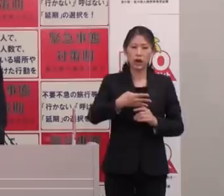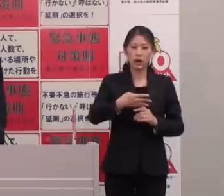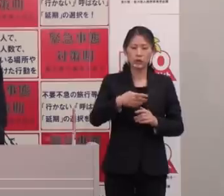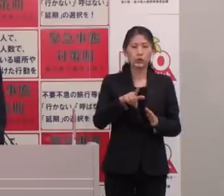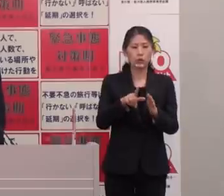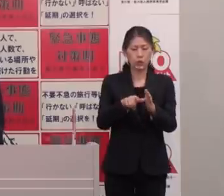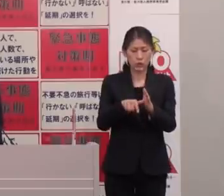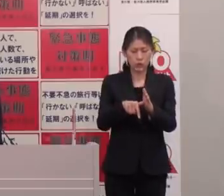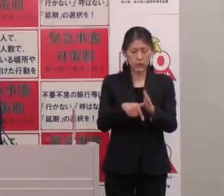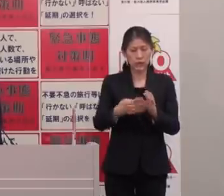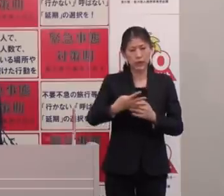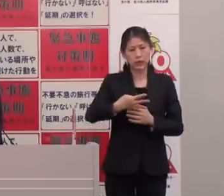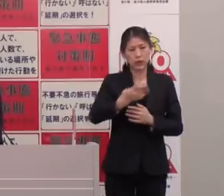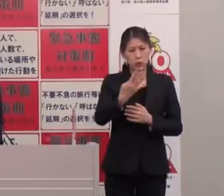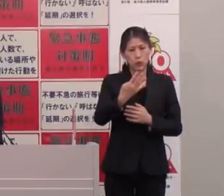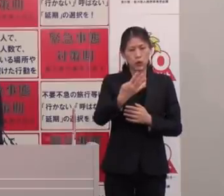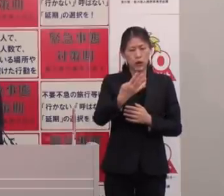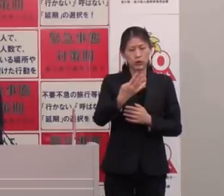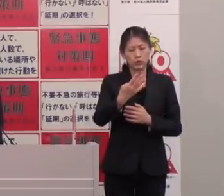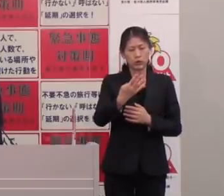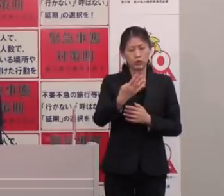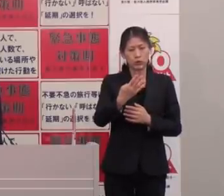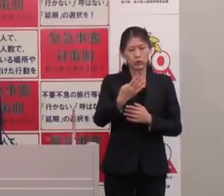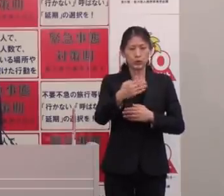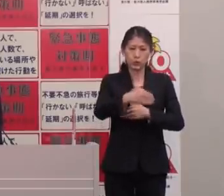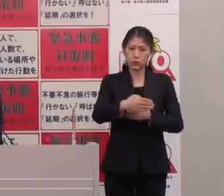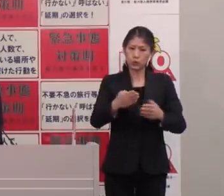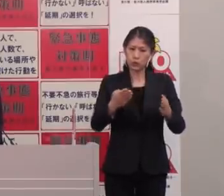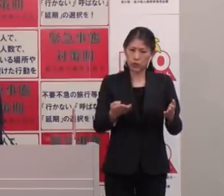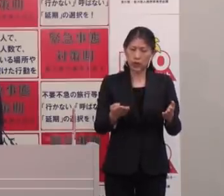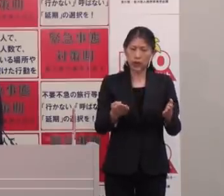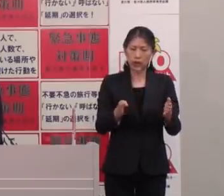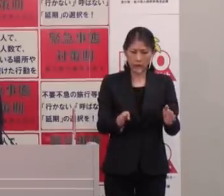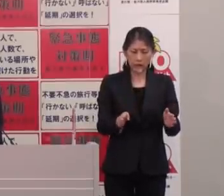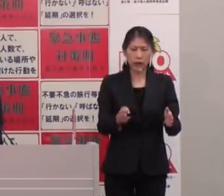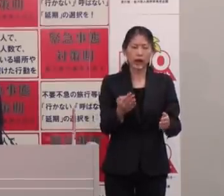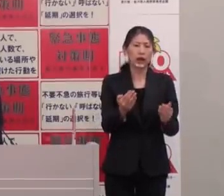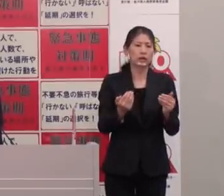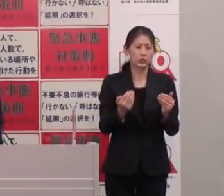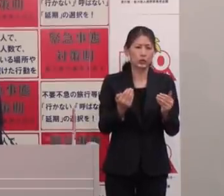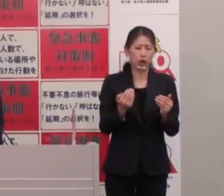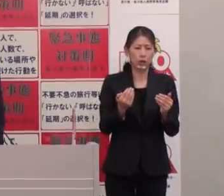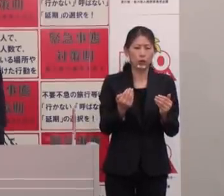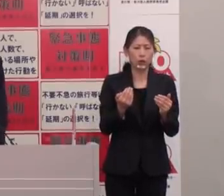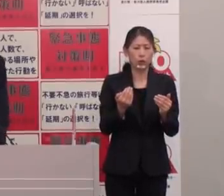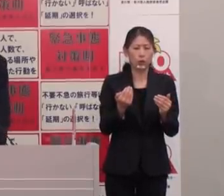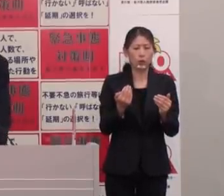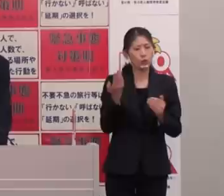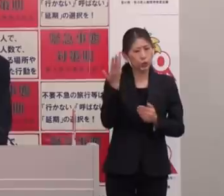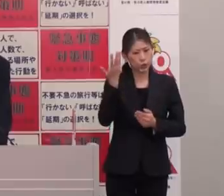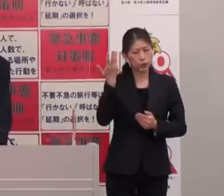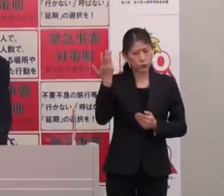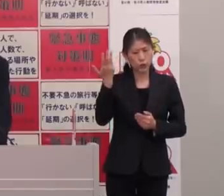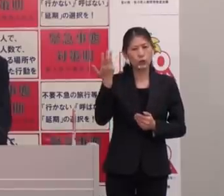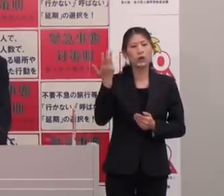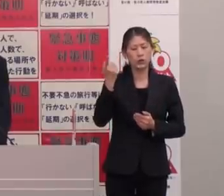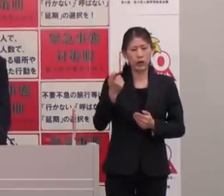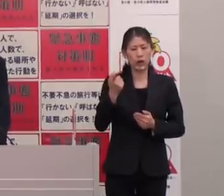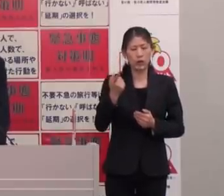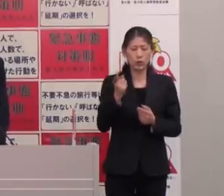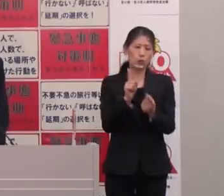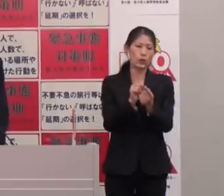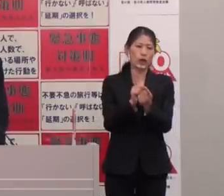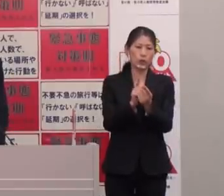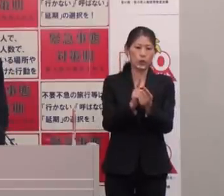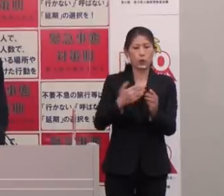のではないかということで、そこはまだそこまでの対応に至ってないと、その辺も含めて